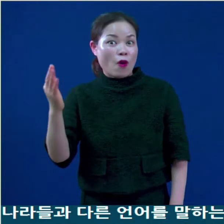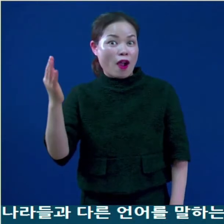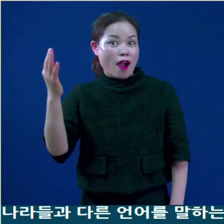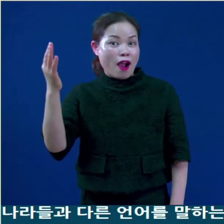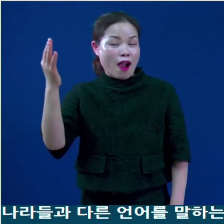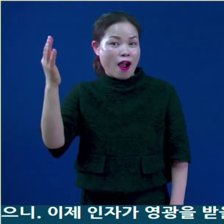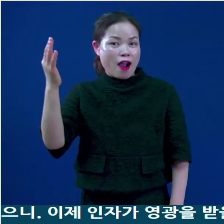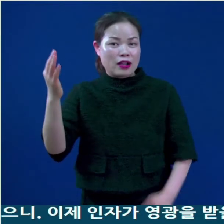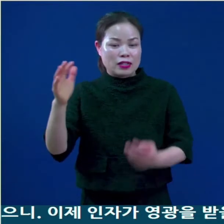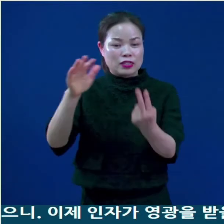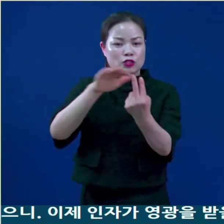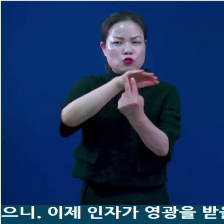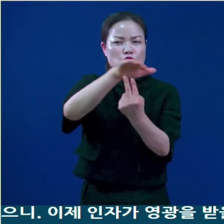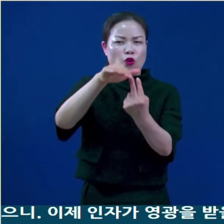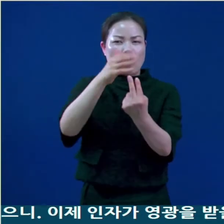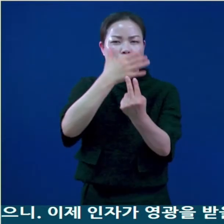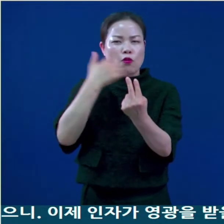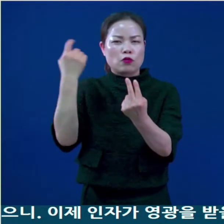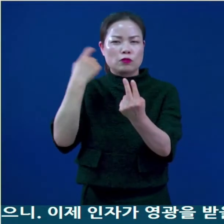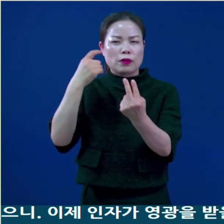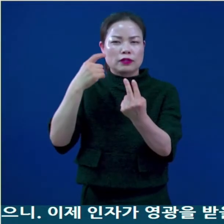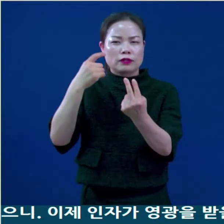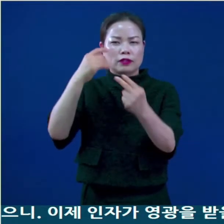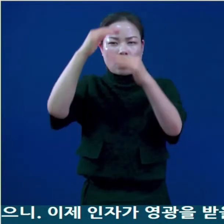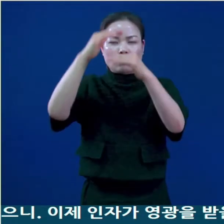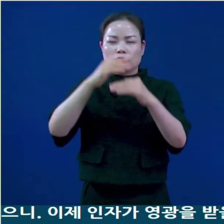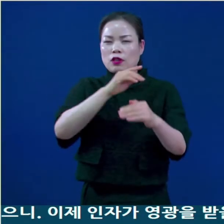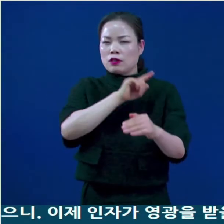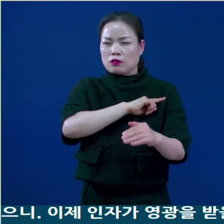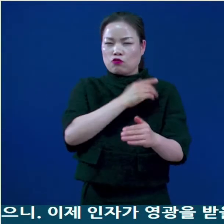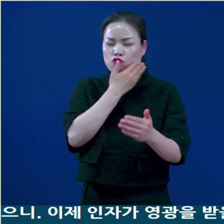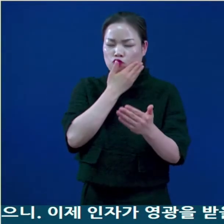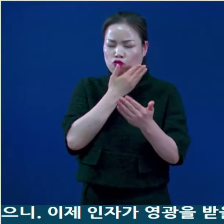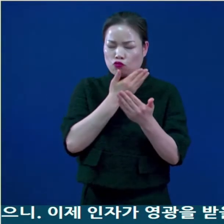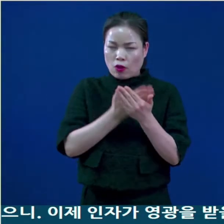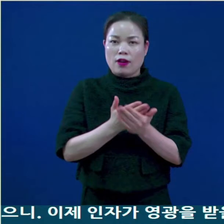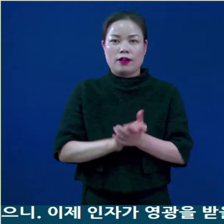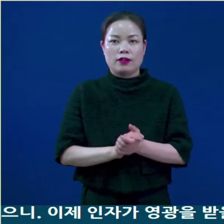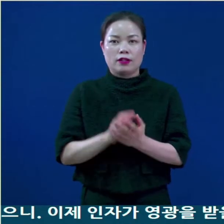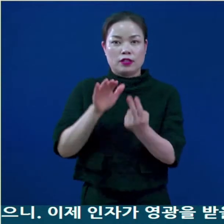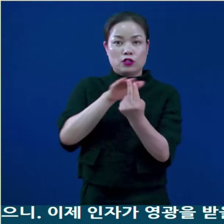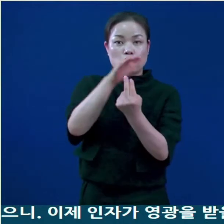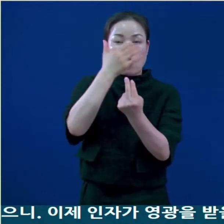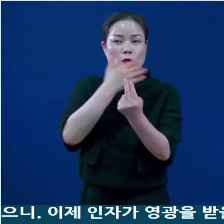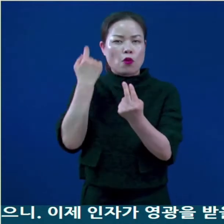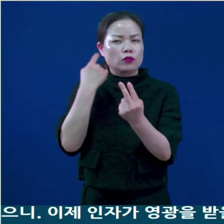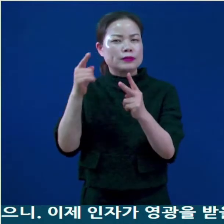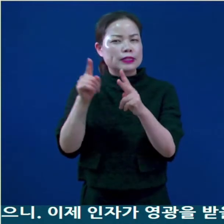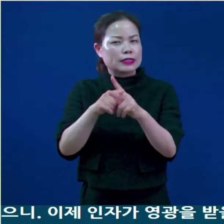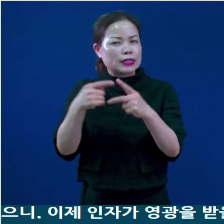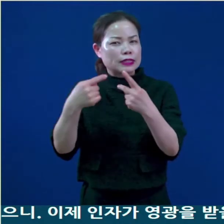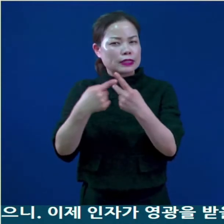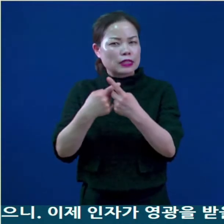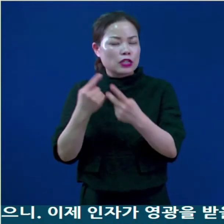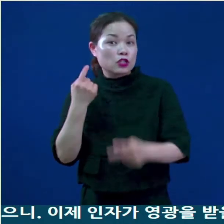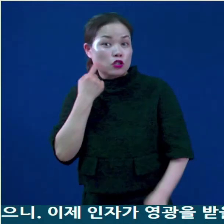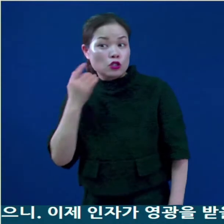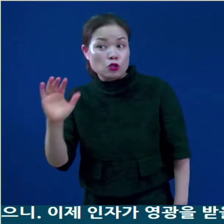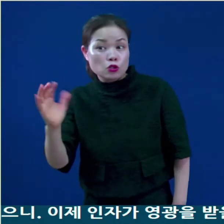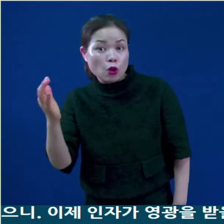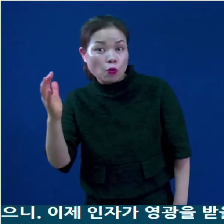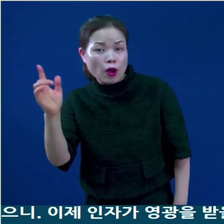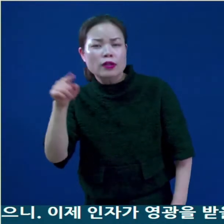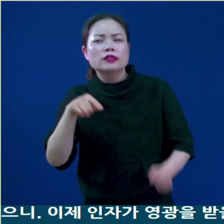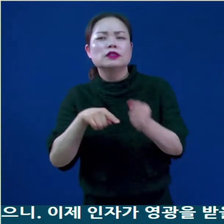영광이란 말이 요한복음을 이해하는데 굉장히 중요합니다. 이제부터 그 부분으로 들어갑니다. 요한복음을 이해하는데 인자가, 영광이